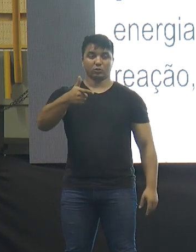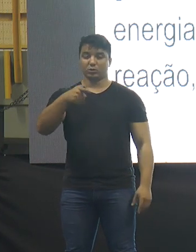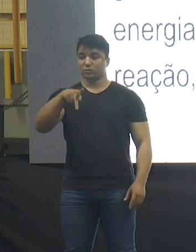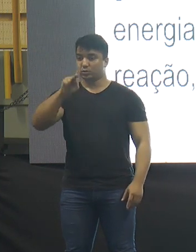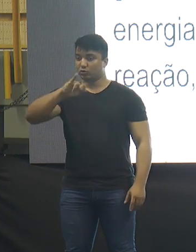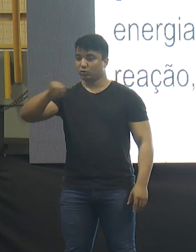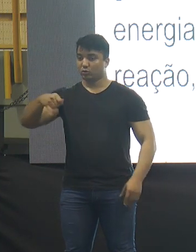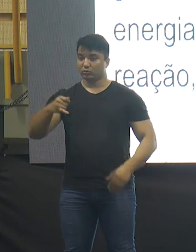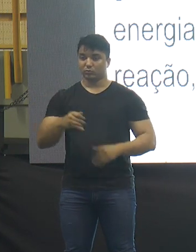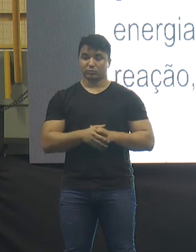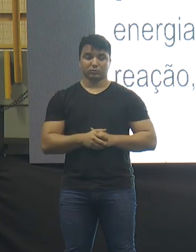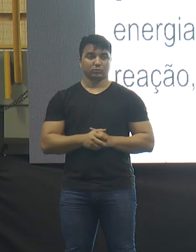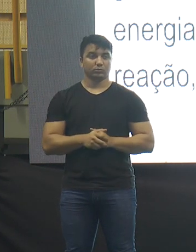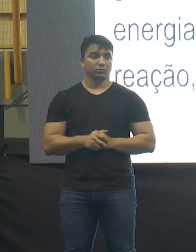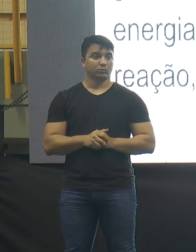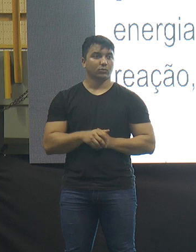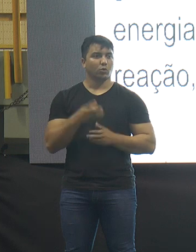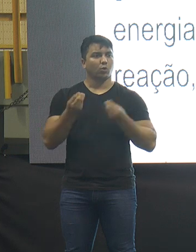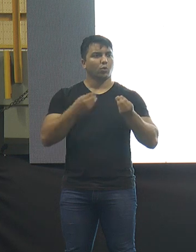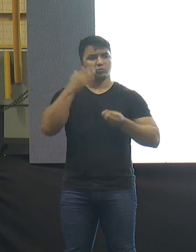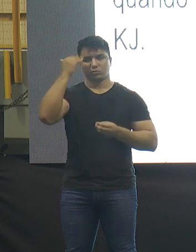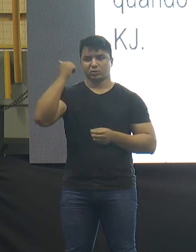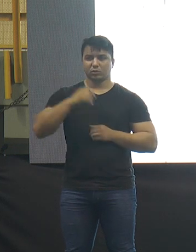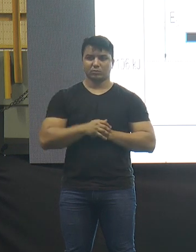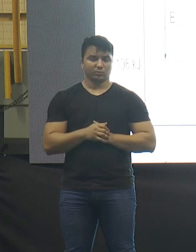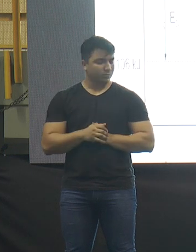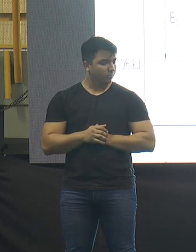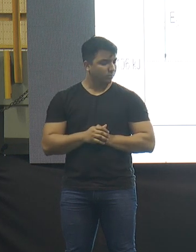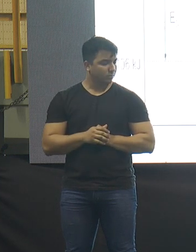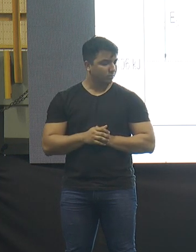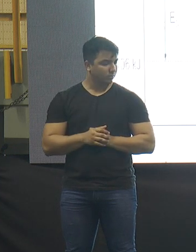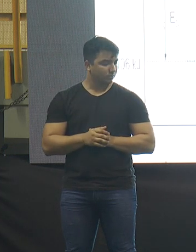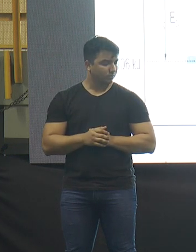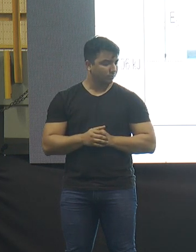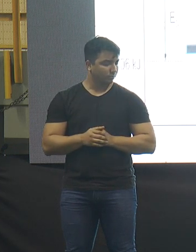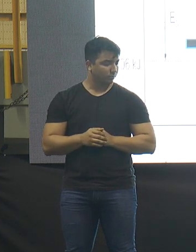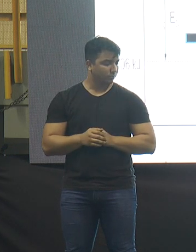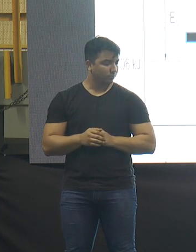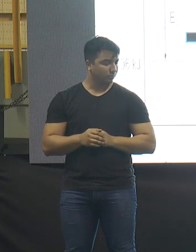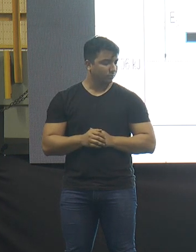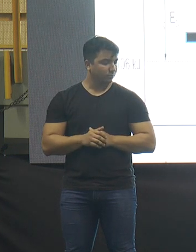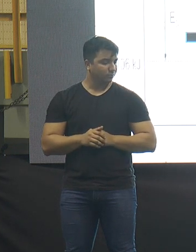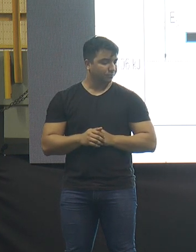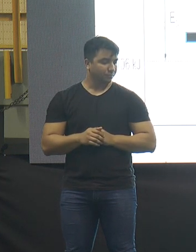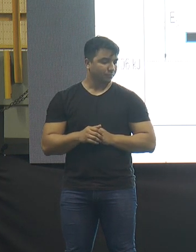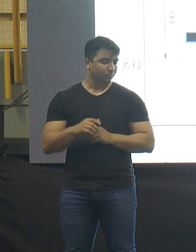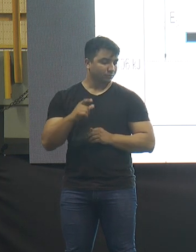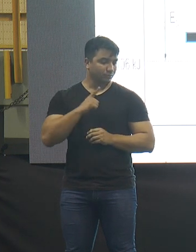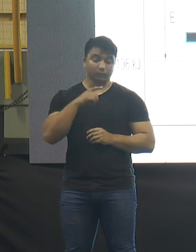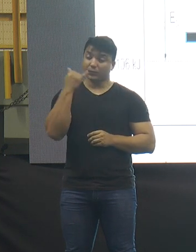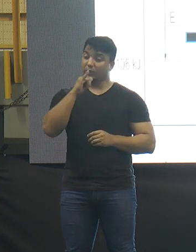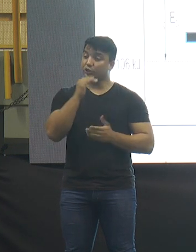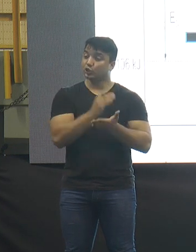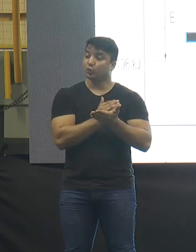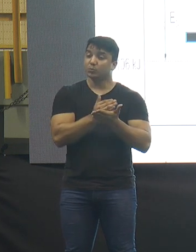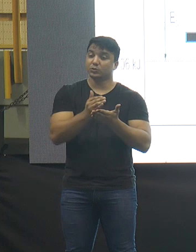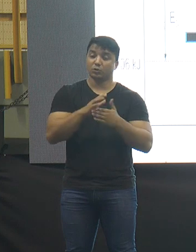kJ. Levi, como é que eu vou saber? Espera aí, ó. Galera, qual é a energia inicial que eu